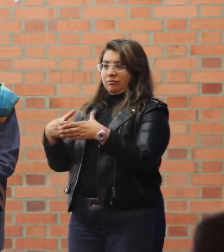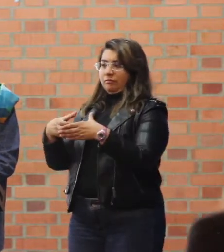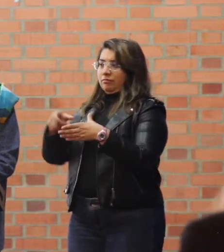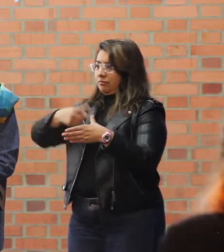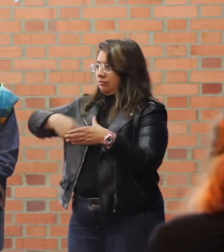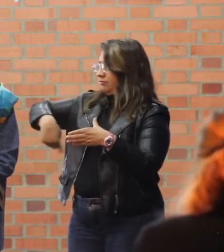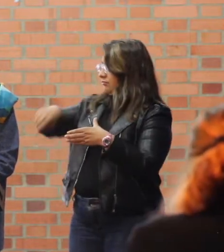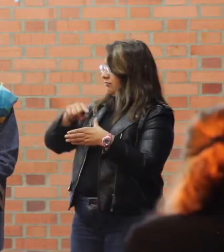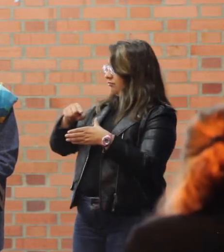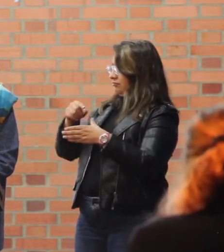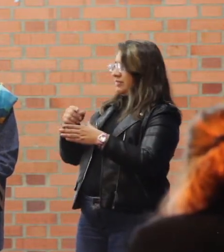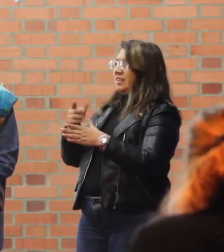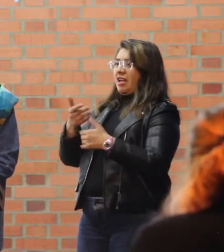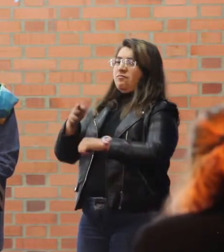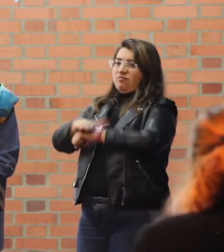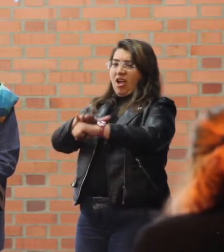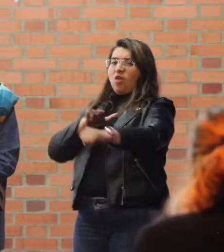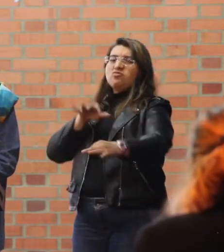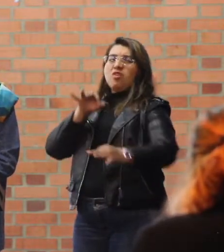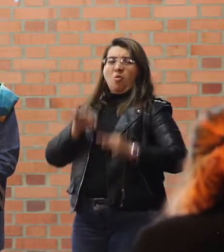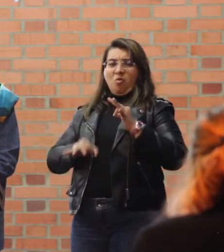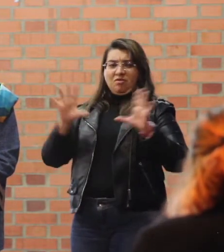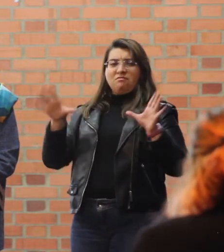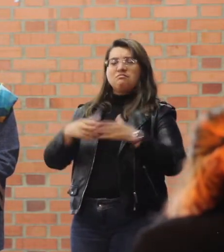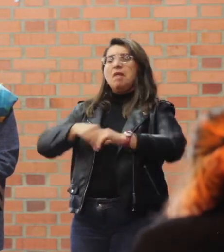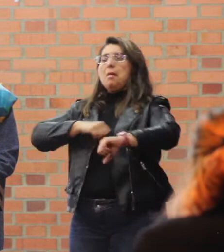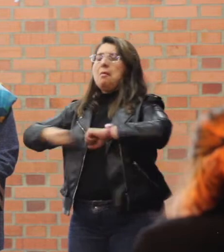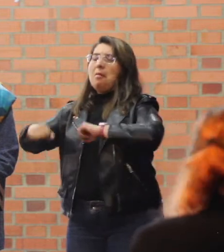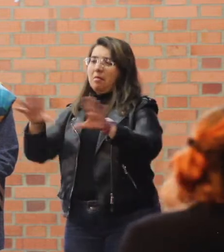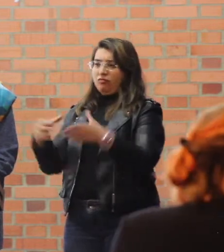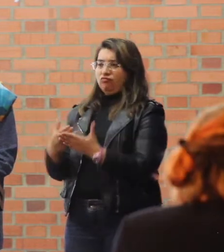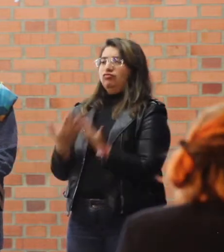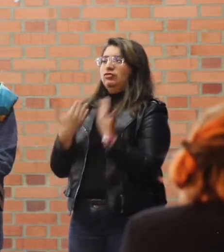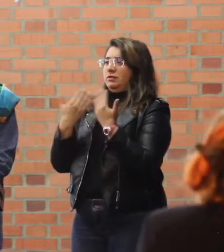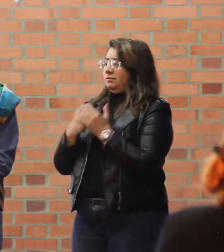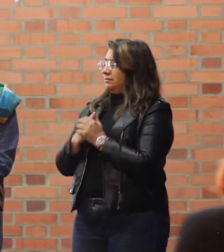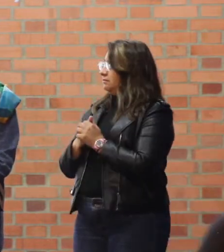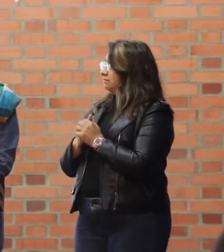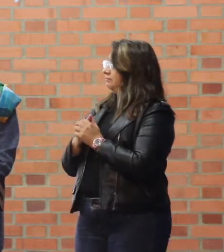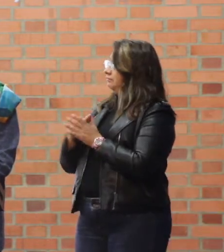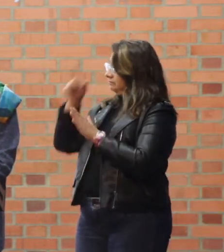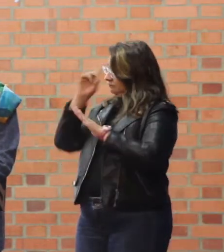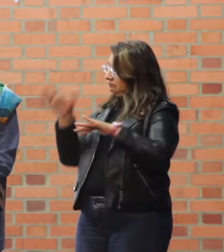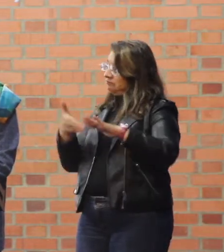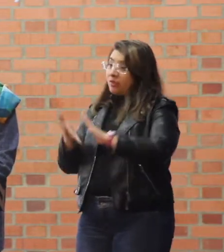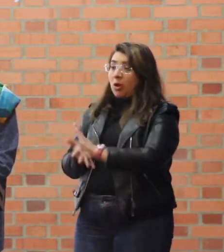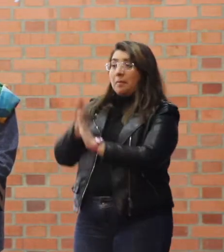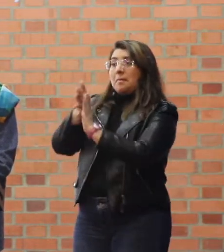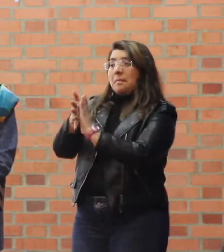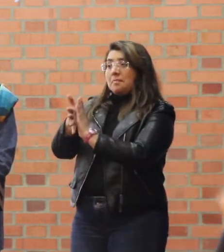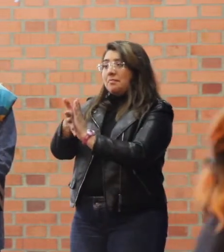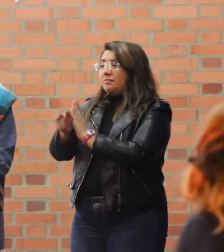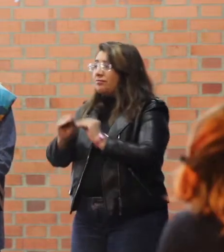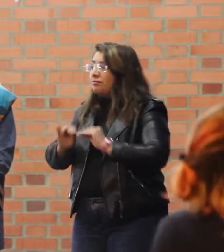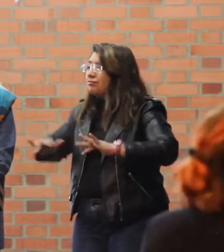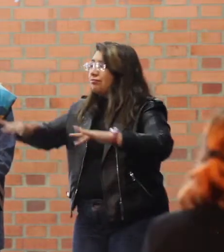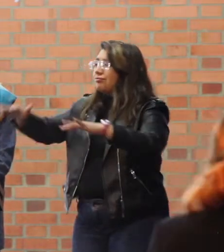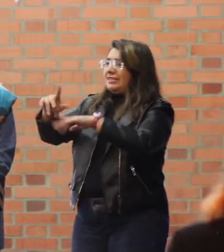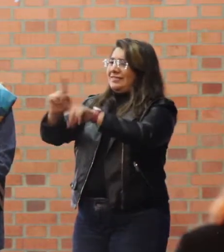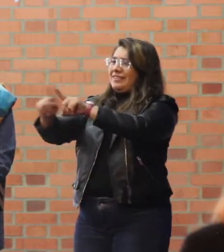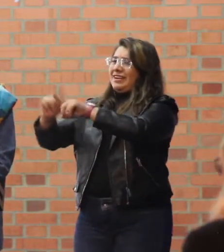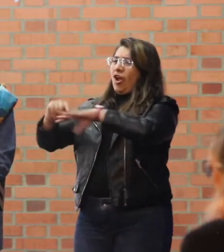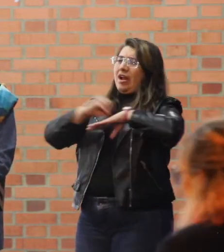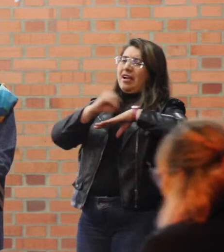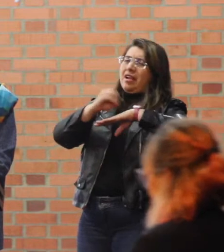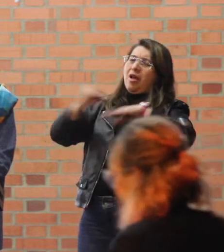causa justa el lanzamiento de este premio compartimos con estas colegas y organizaciones